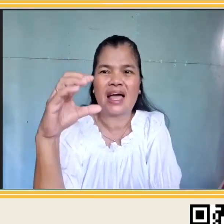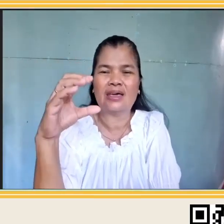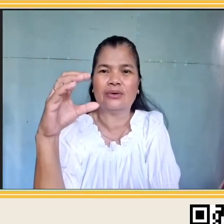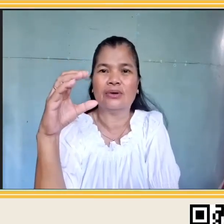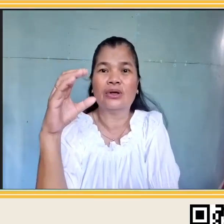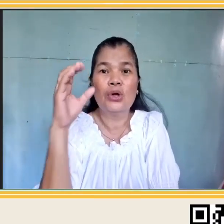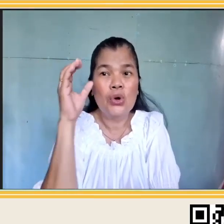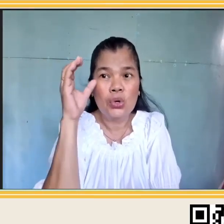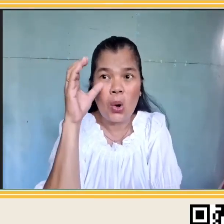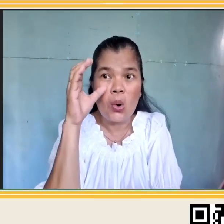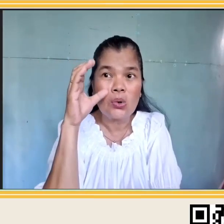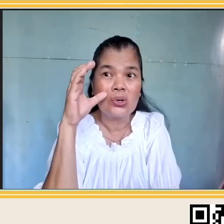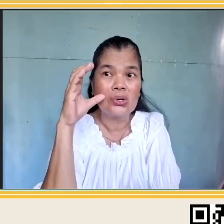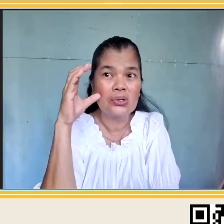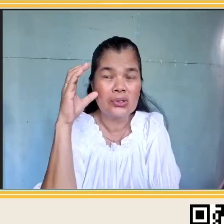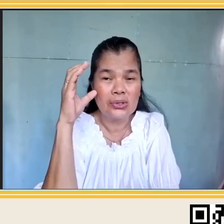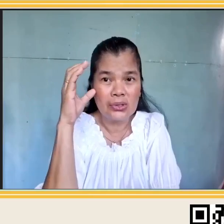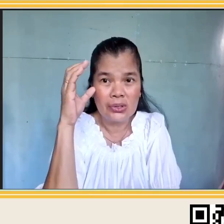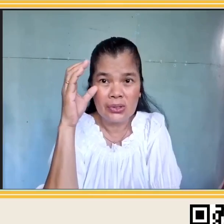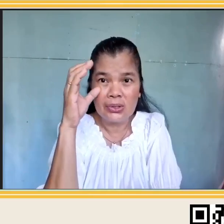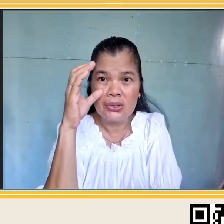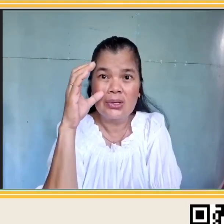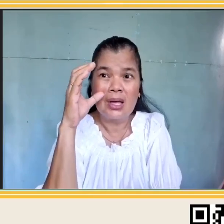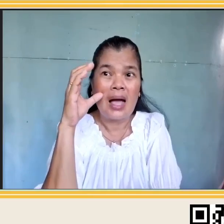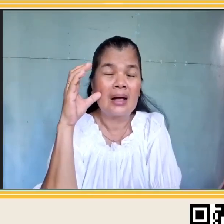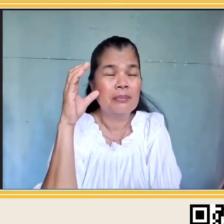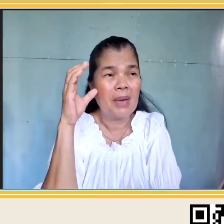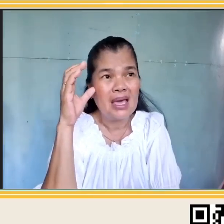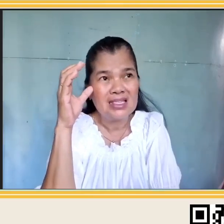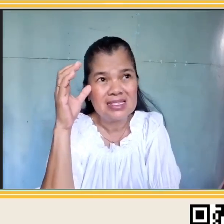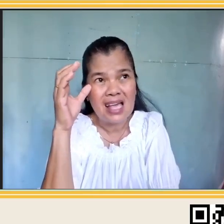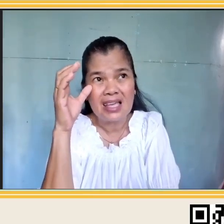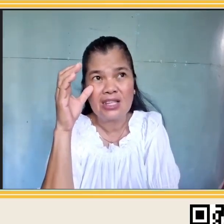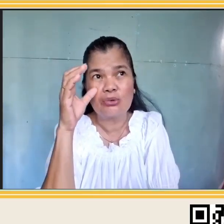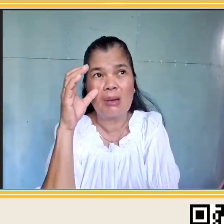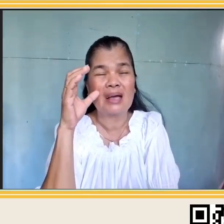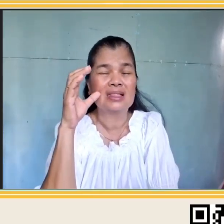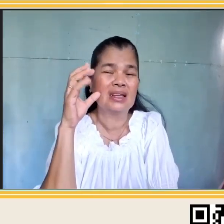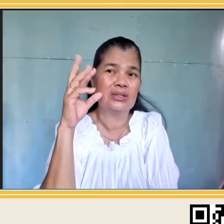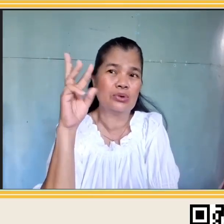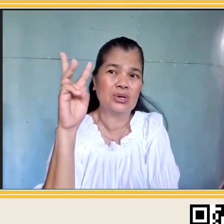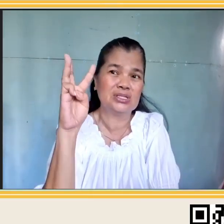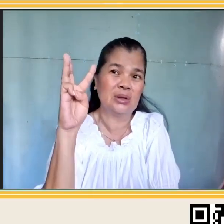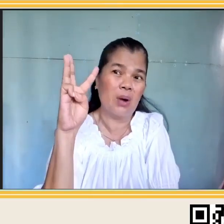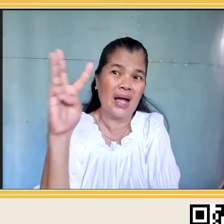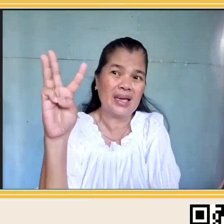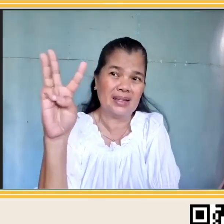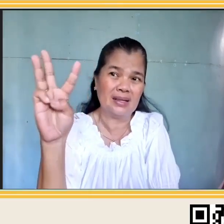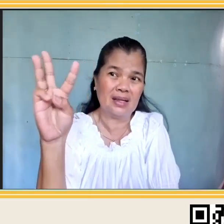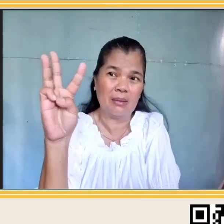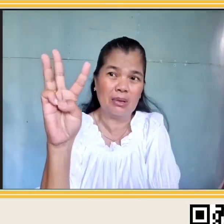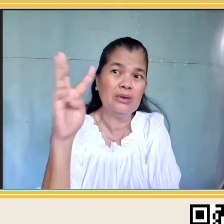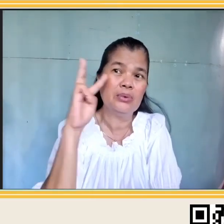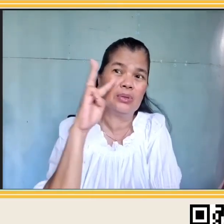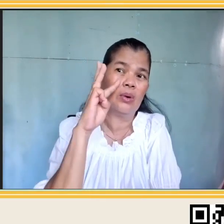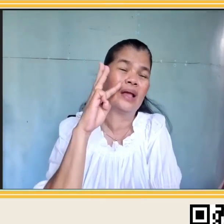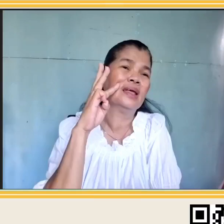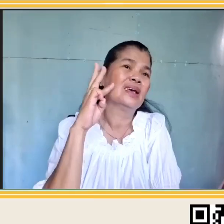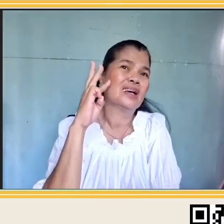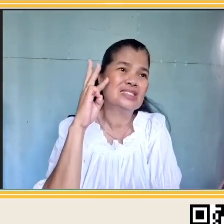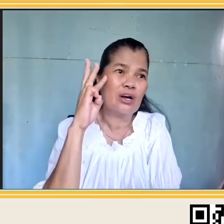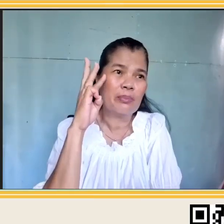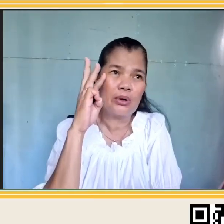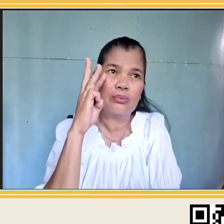C na tayo. Coke. Ang base sign nito, bakit ganito, is the Y. W with